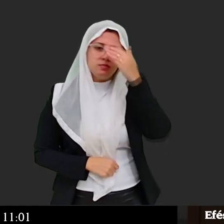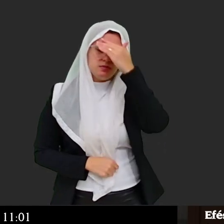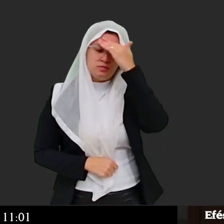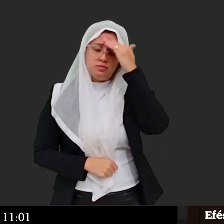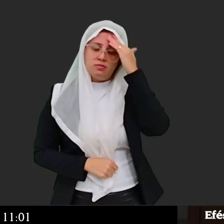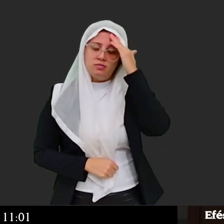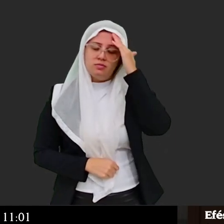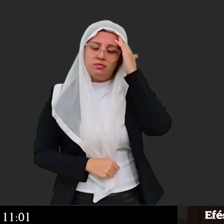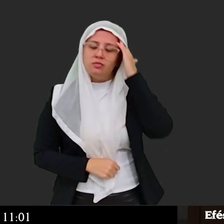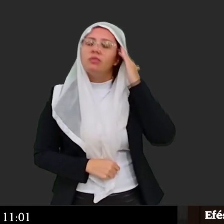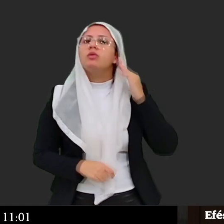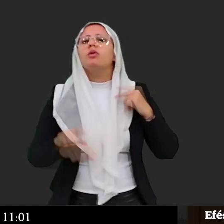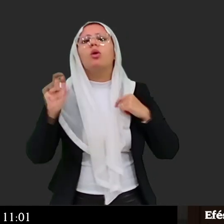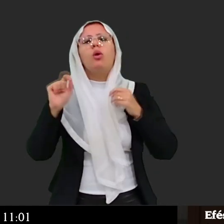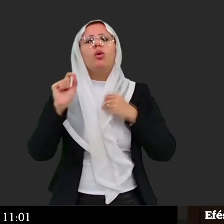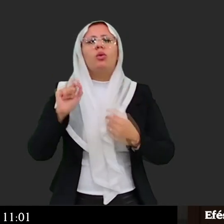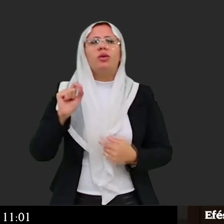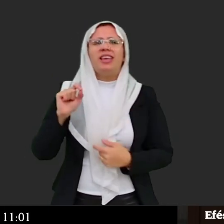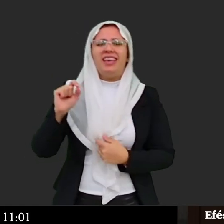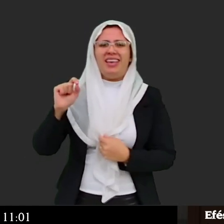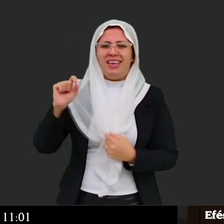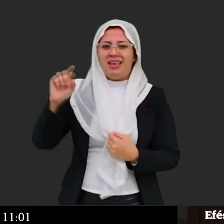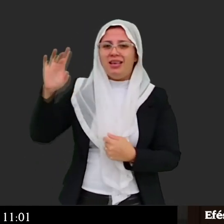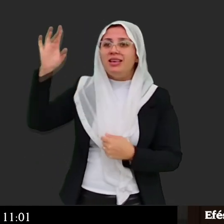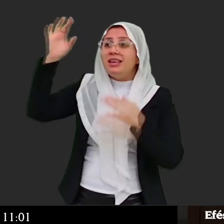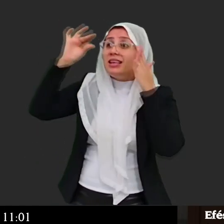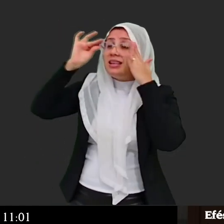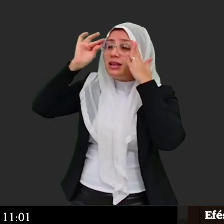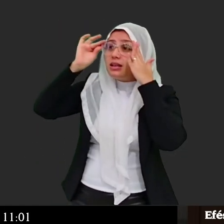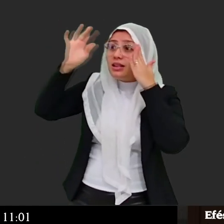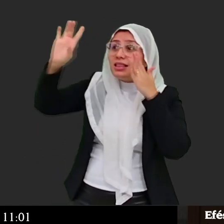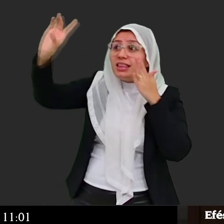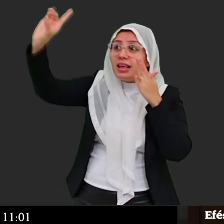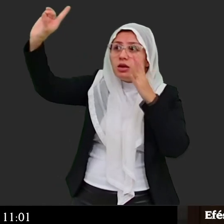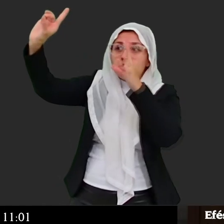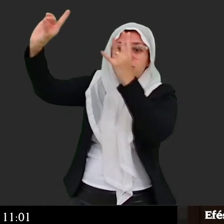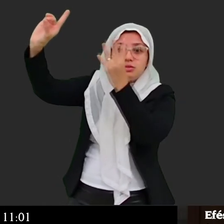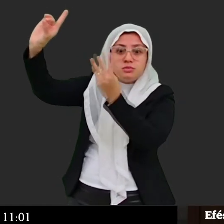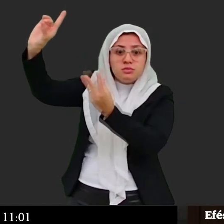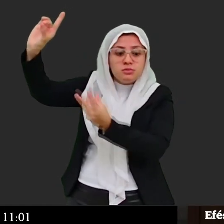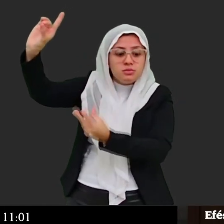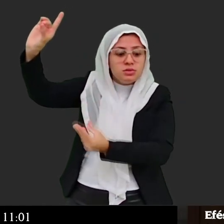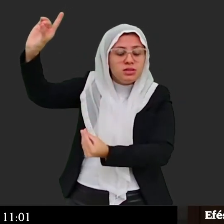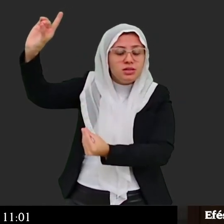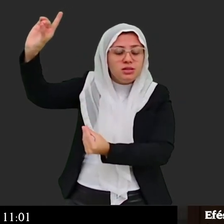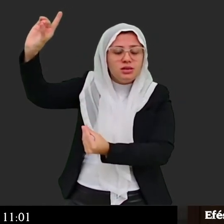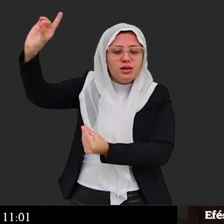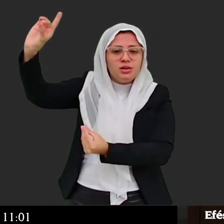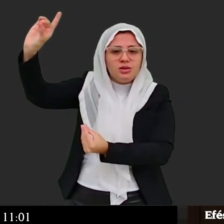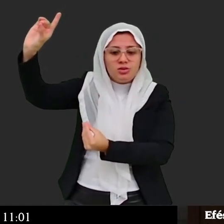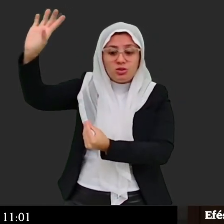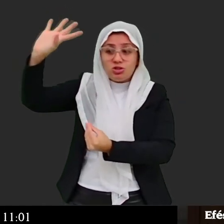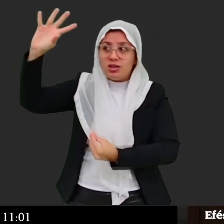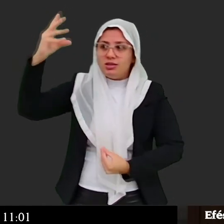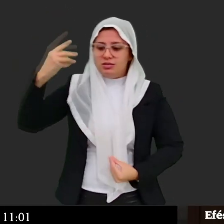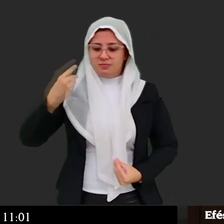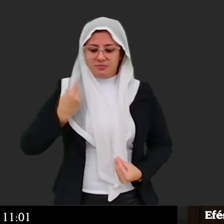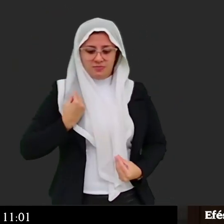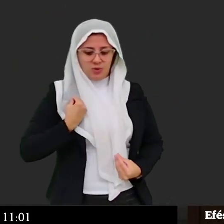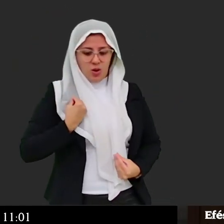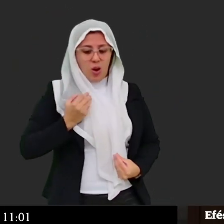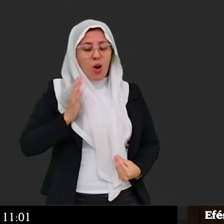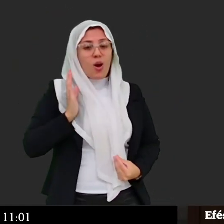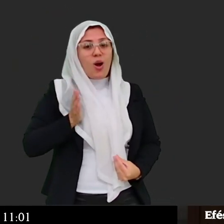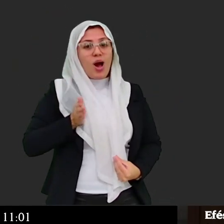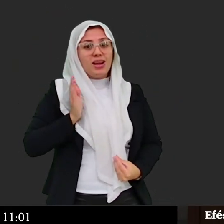entristecer o Espírito é dar carona para o adversário. Colocou dentro de si, do seu veículo, do seu